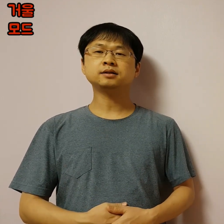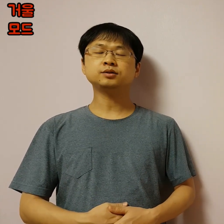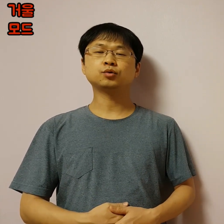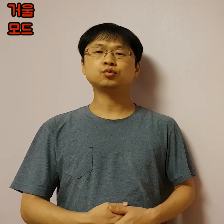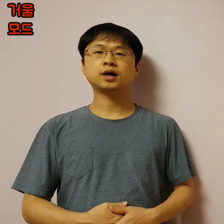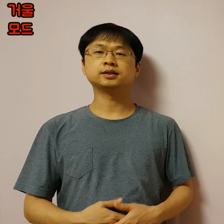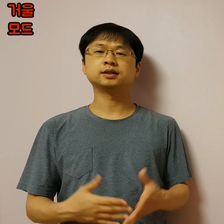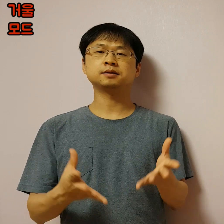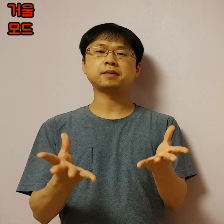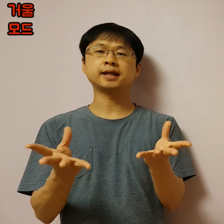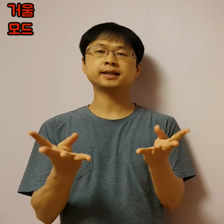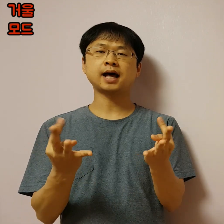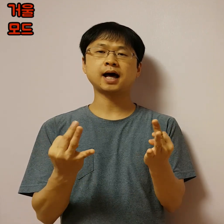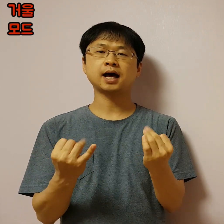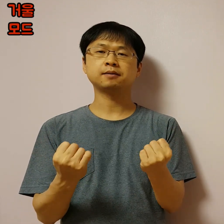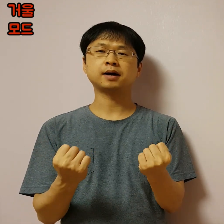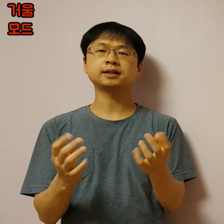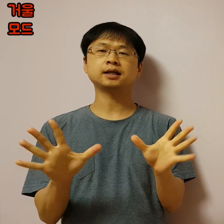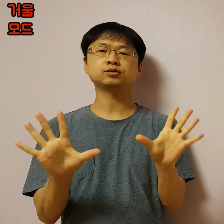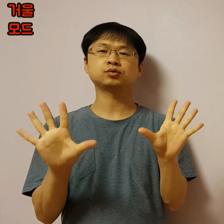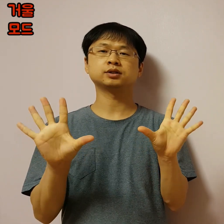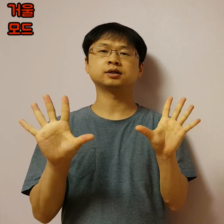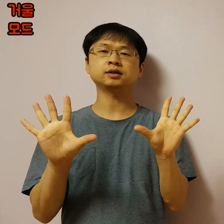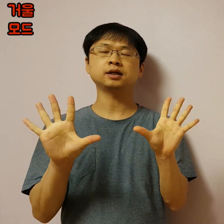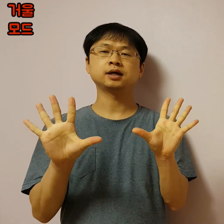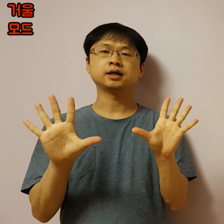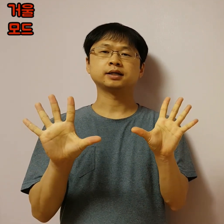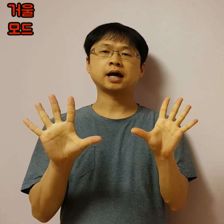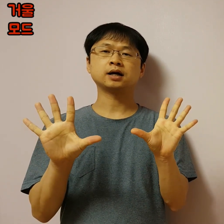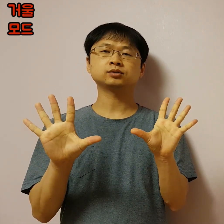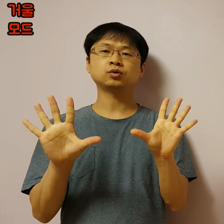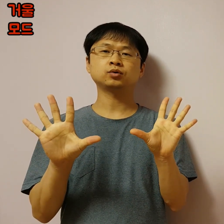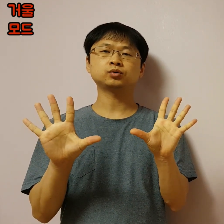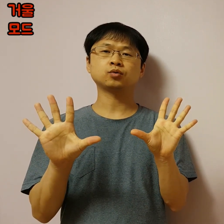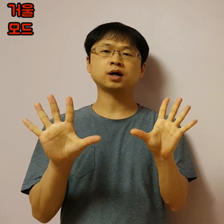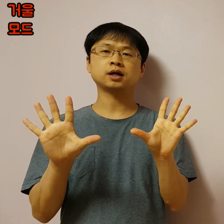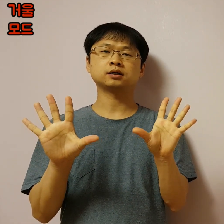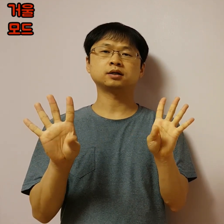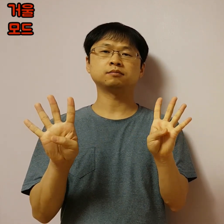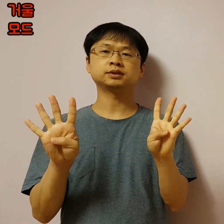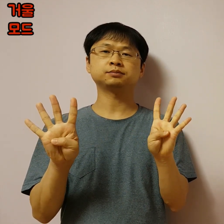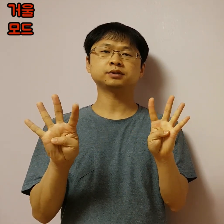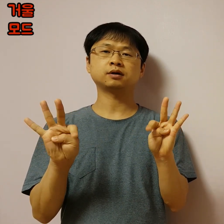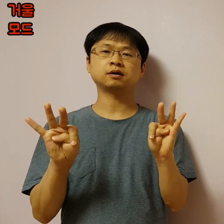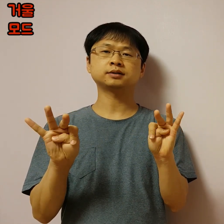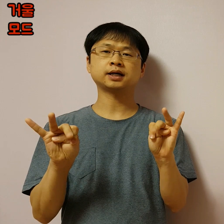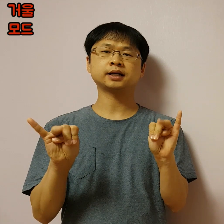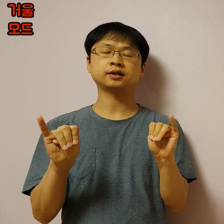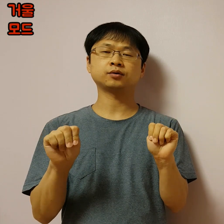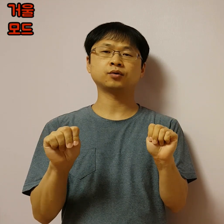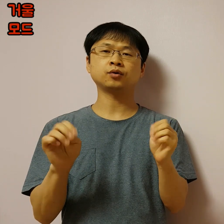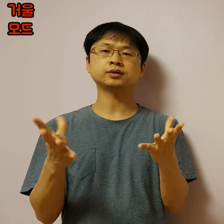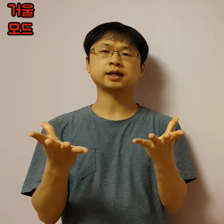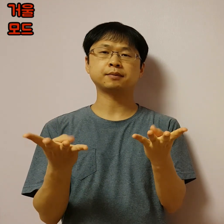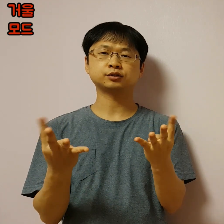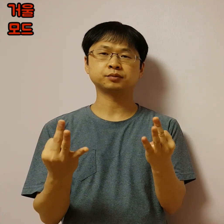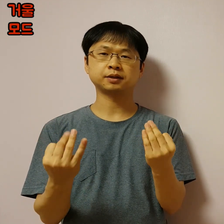많은 요구하는, 많다, 많다는 수어는 양손 손가락을 엄지부터 차례대로 잡아주면